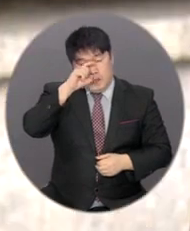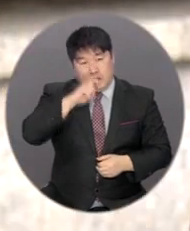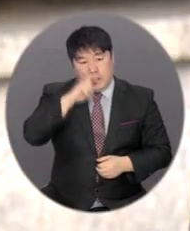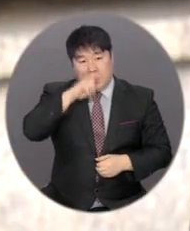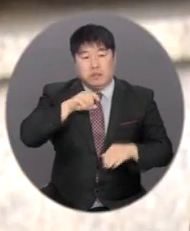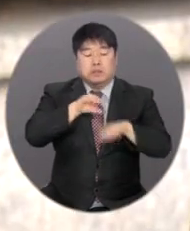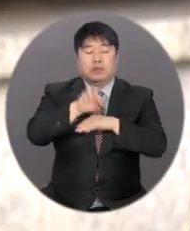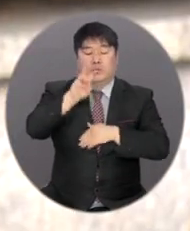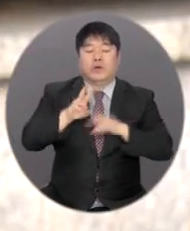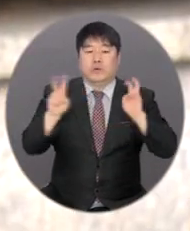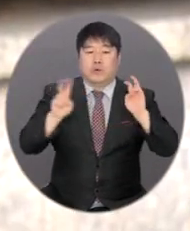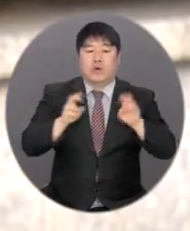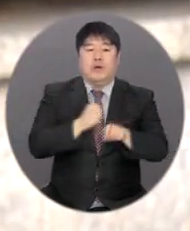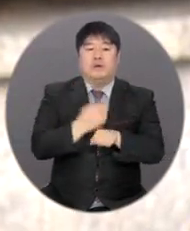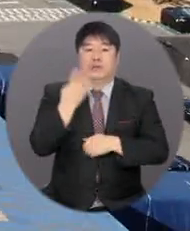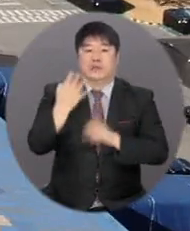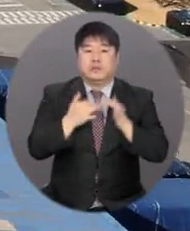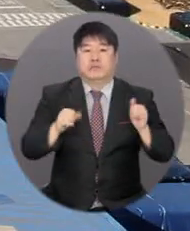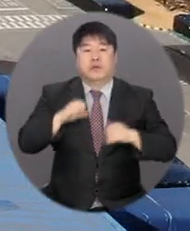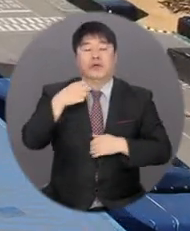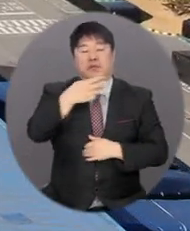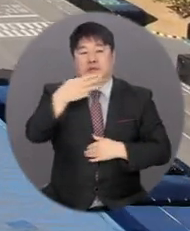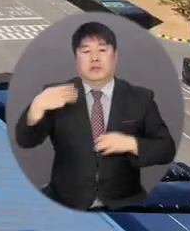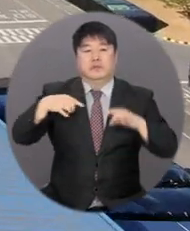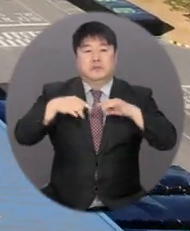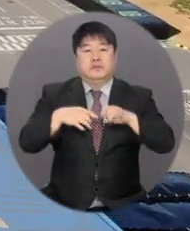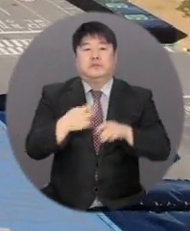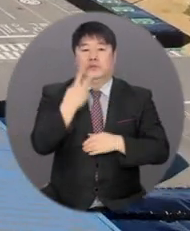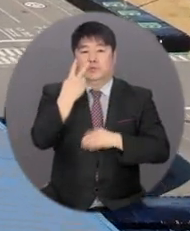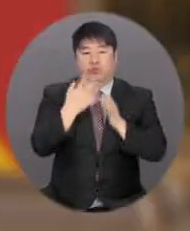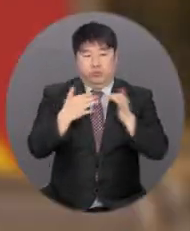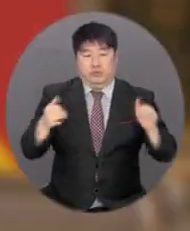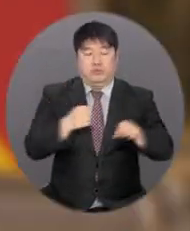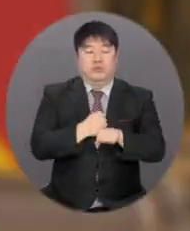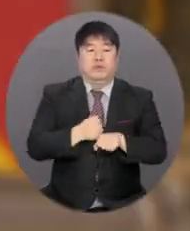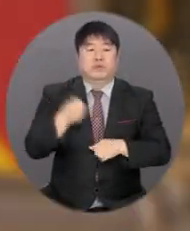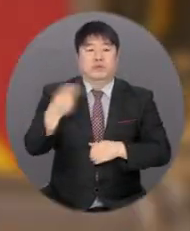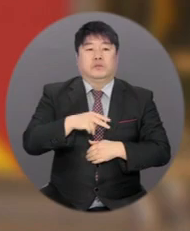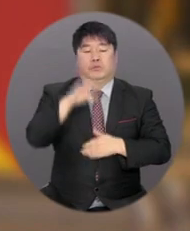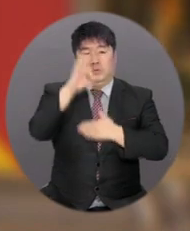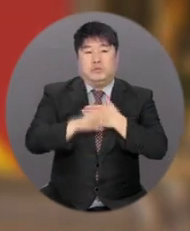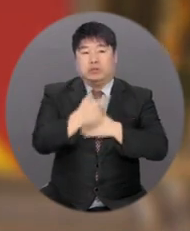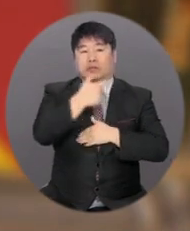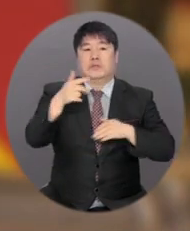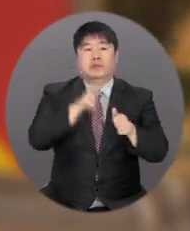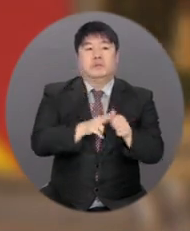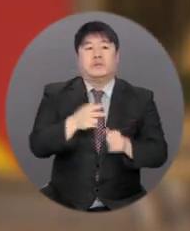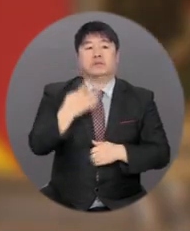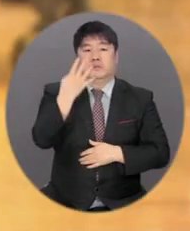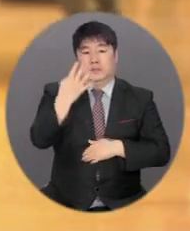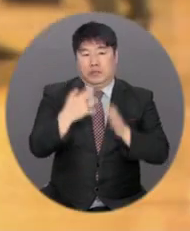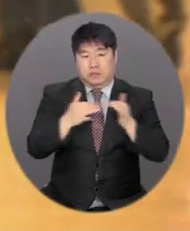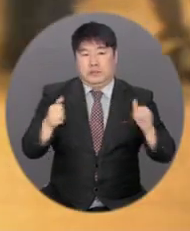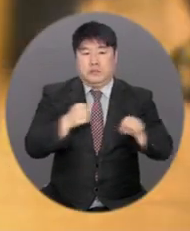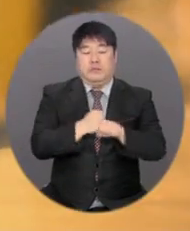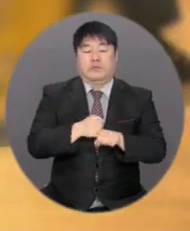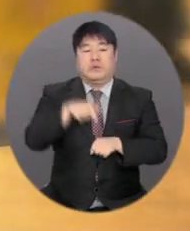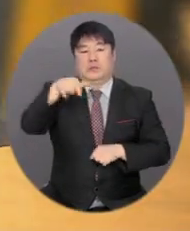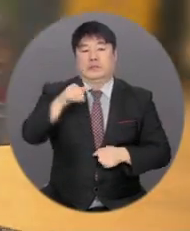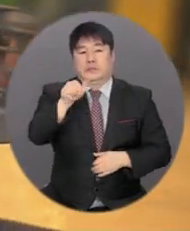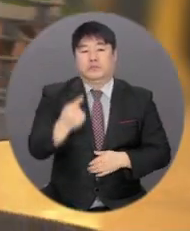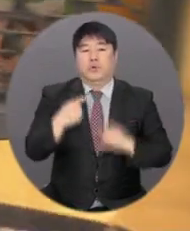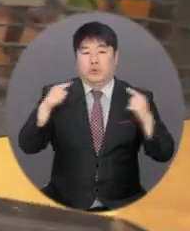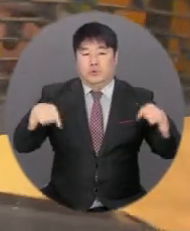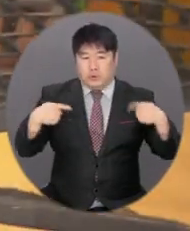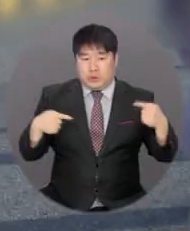공장 근로자 4명과 삼성전자 광주 사업장 직원 2명, 그리고 광주 서구의 대형마트 직원 4명과 금호타이어 곡성